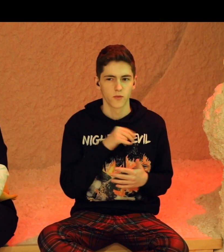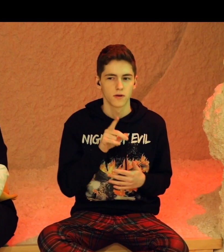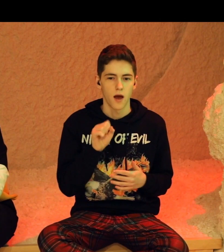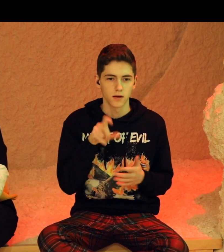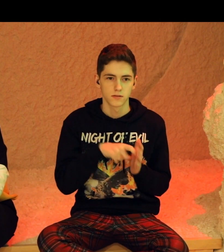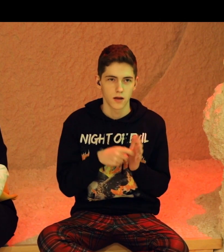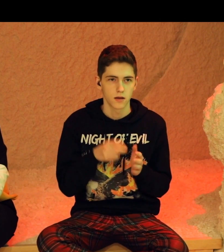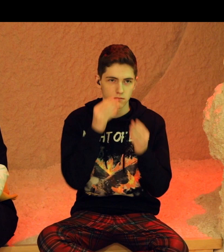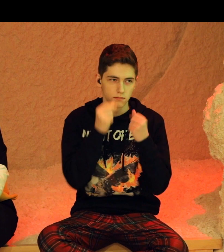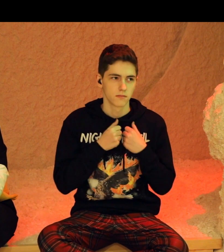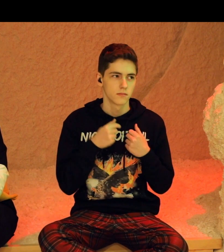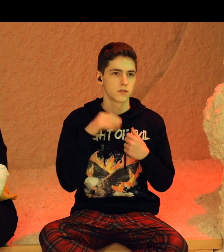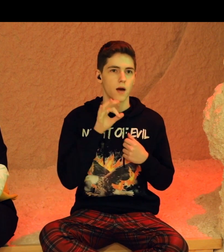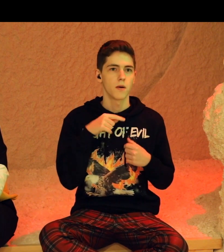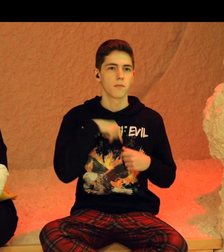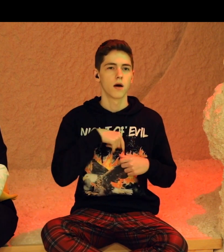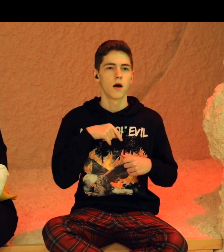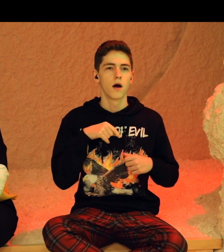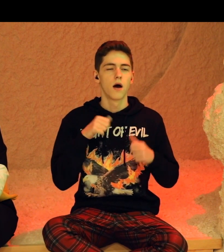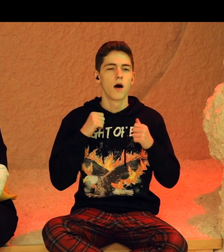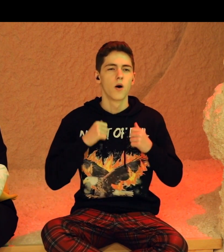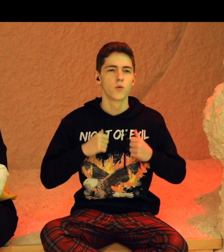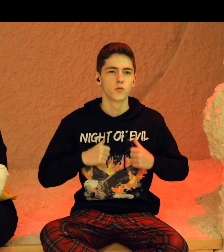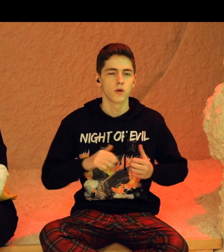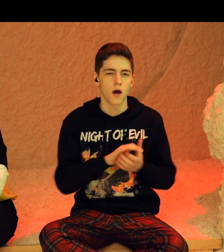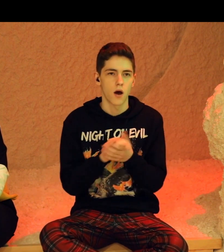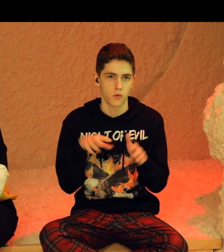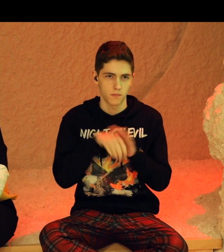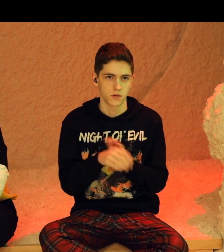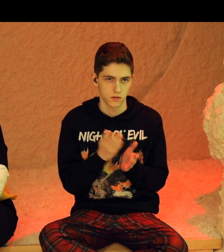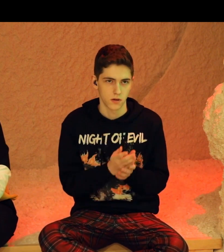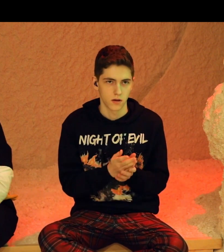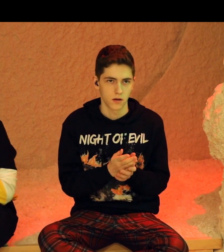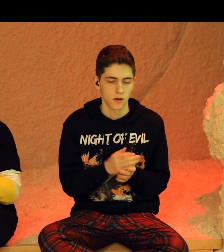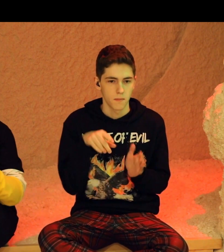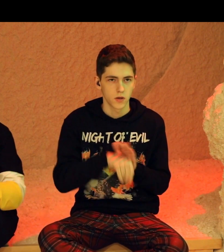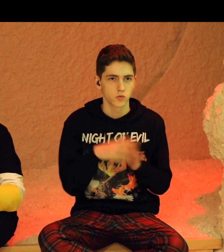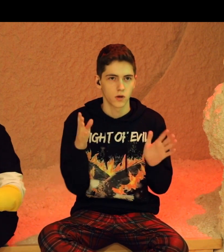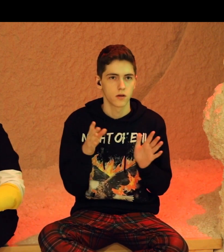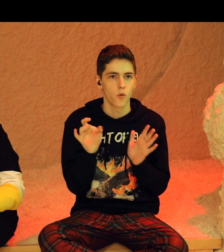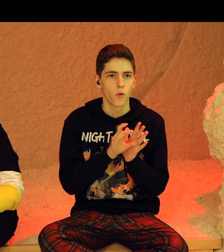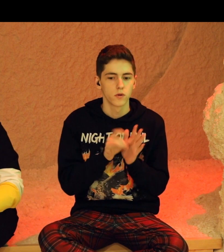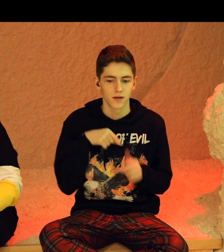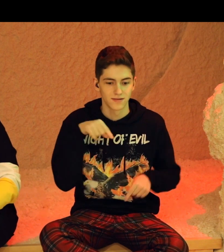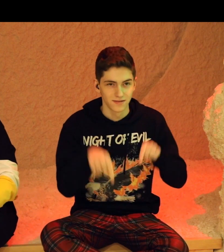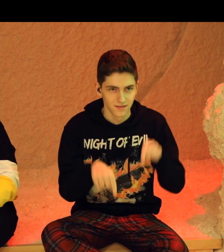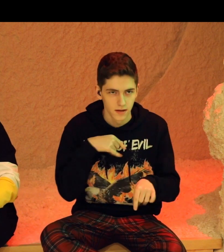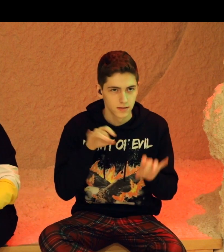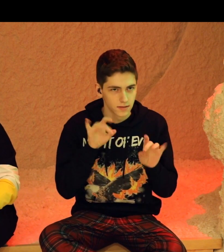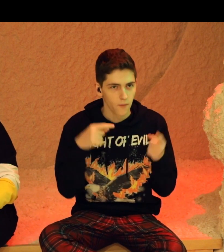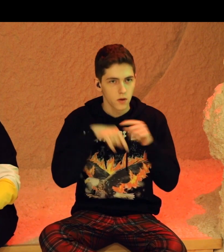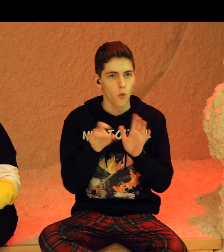որ բացվեց այս աղի սենյակը, որը հիմա մենք վայելում ենք։ Շնորհակալություն, որ մեր հոգիներին խաղաղություն տվեց,